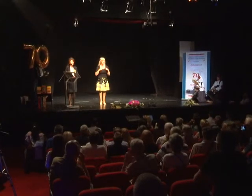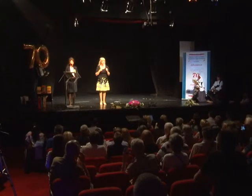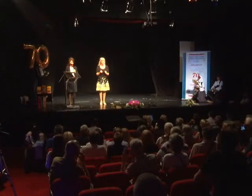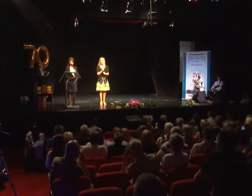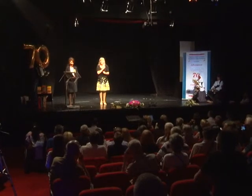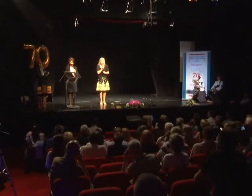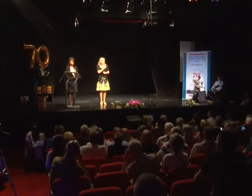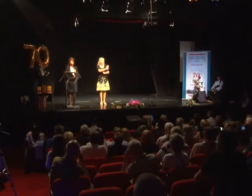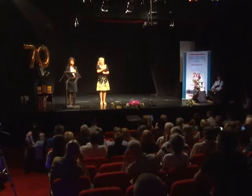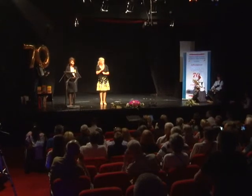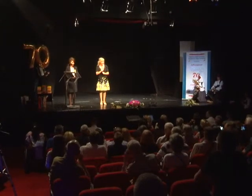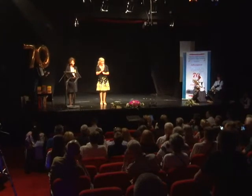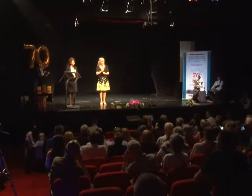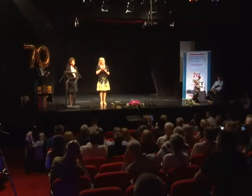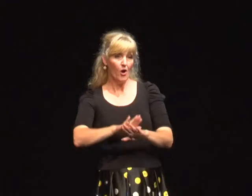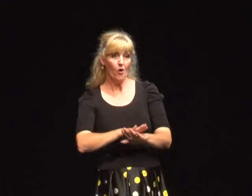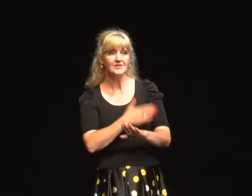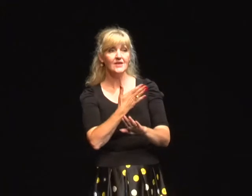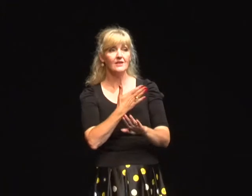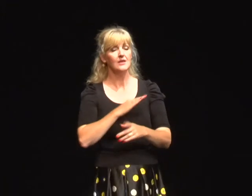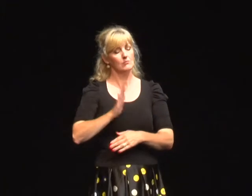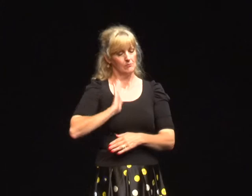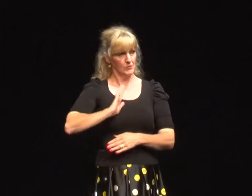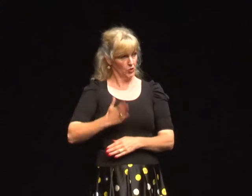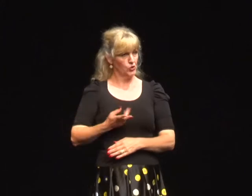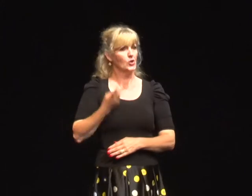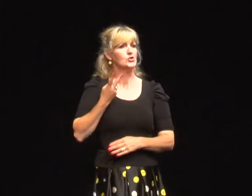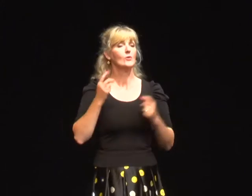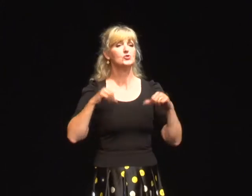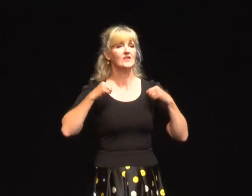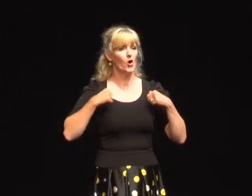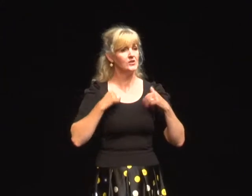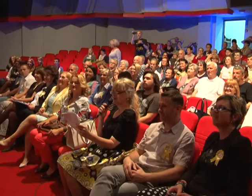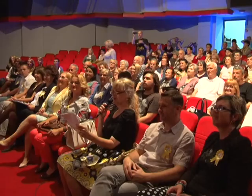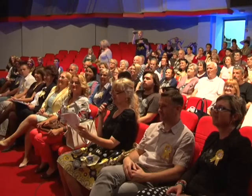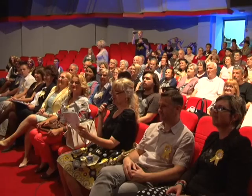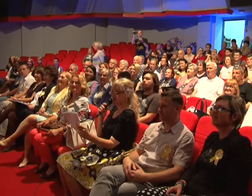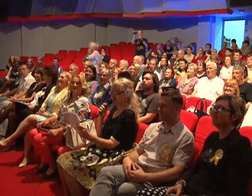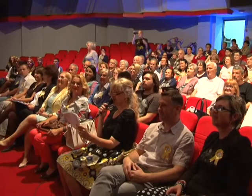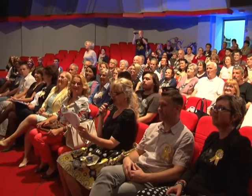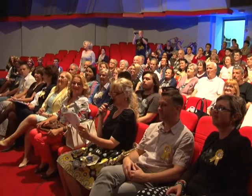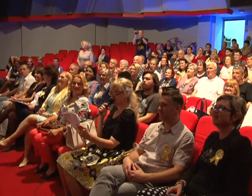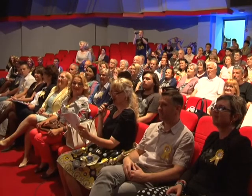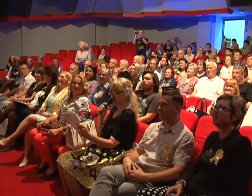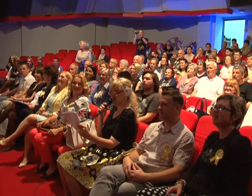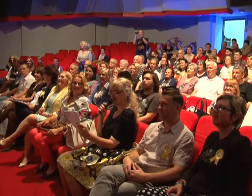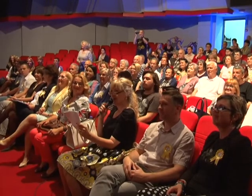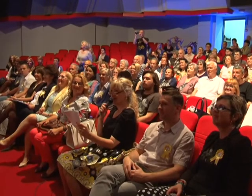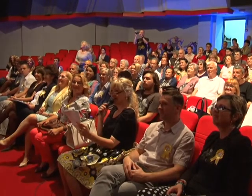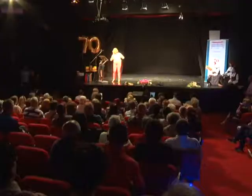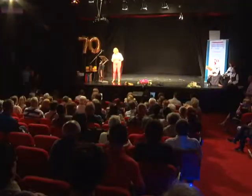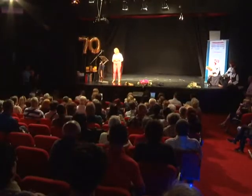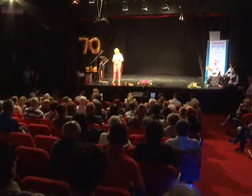Udruženje gluvih i nagluvih Šumadijskog okruga tokom 7 decenija postojanja utkalo je u svoj rad ozbiljnost, sistematičnost i